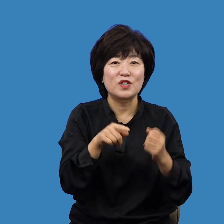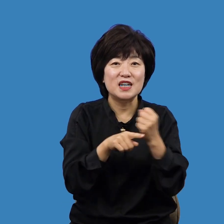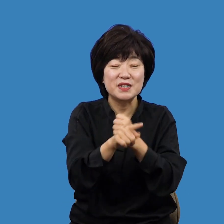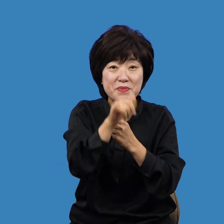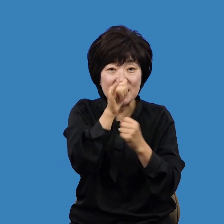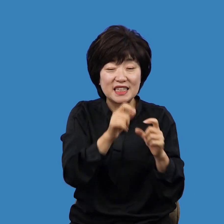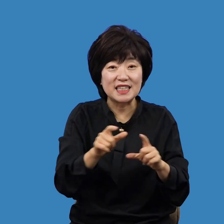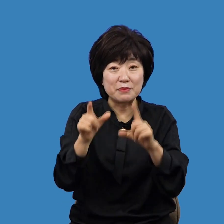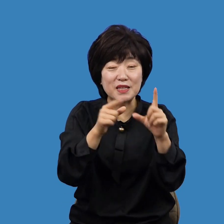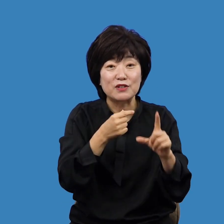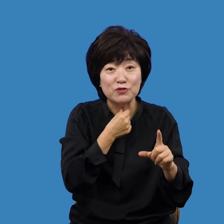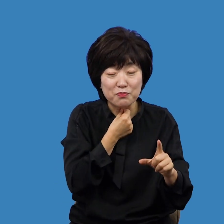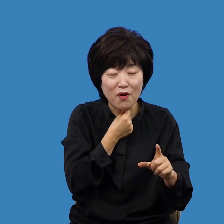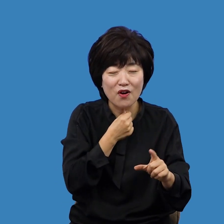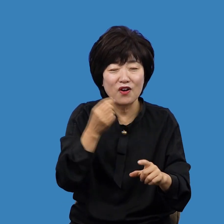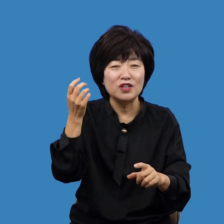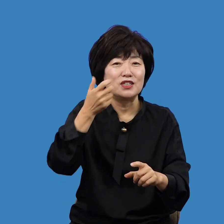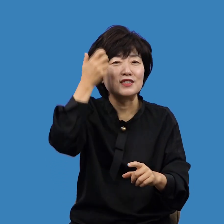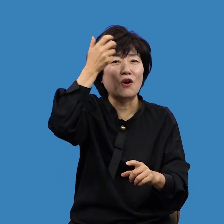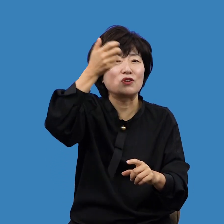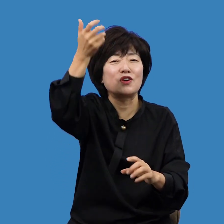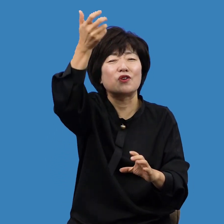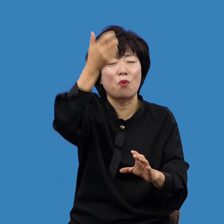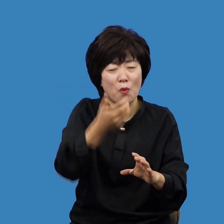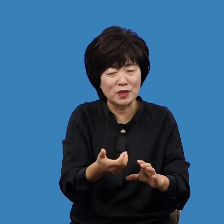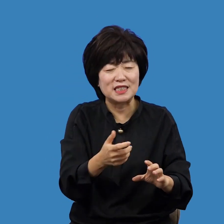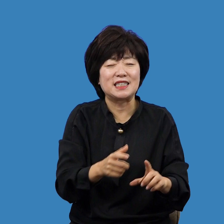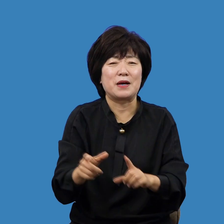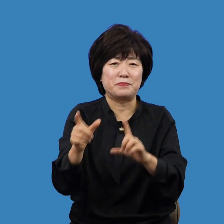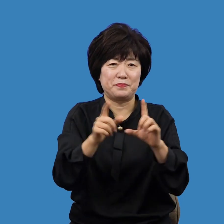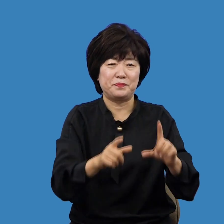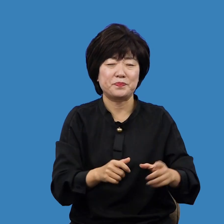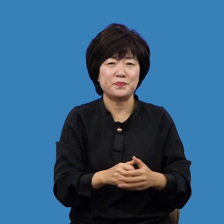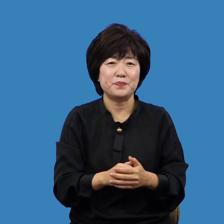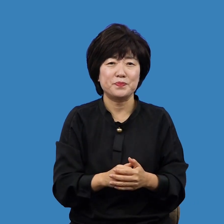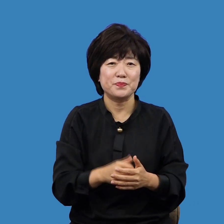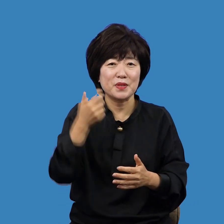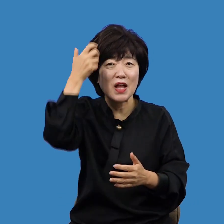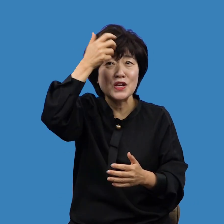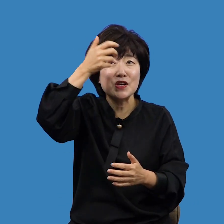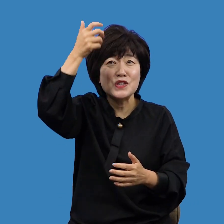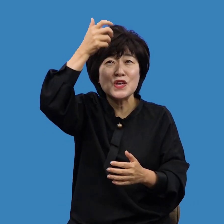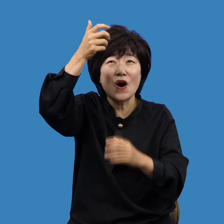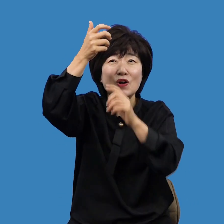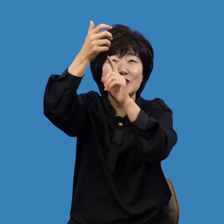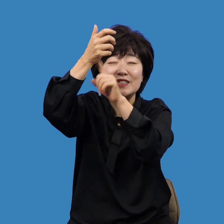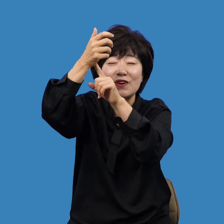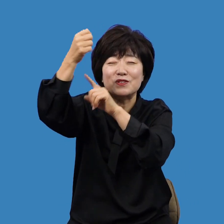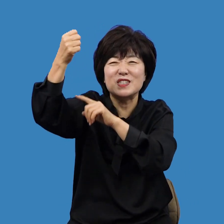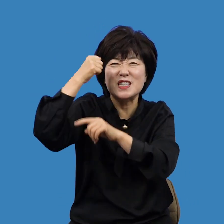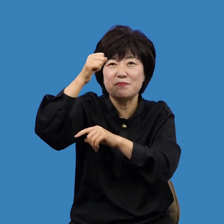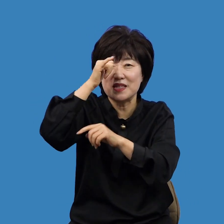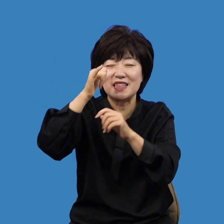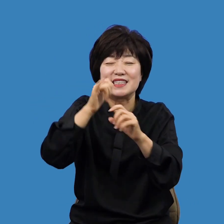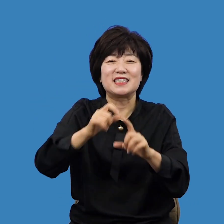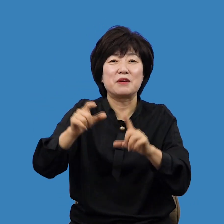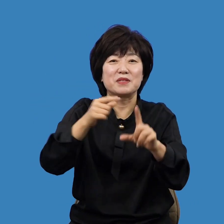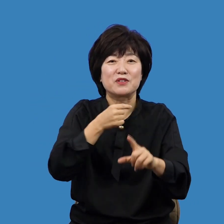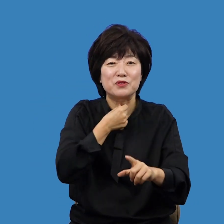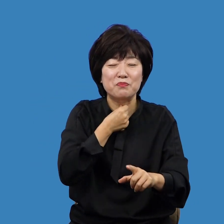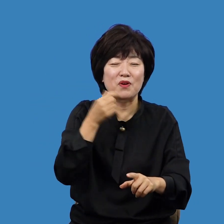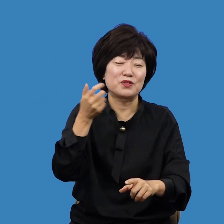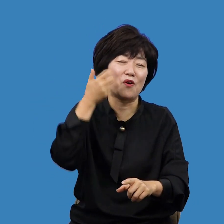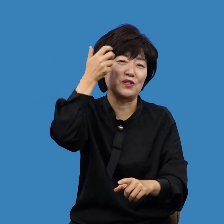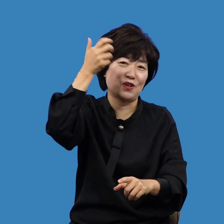삶을 살려면은 성령이 임하시는 삶을 살아야 되는 거예요. 영적인 임팩트가 있는 삶을 살려면 성령이 임하시는 삶을 살아야